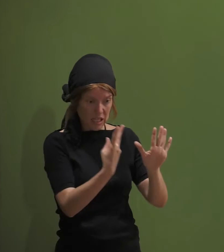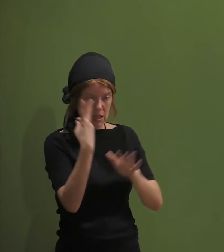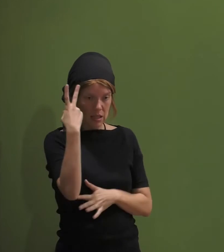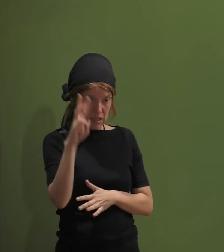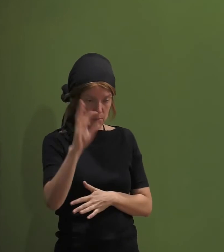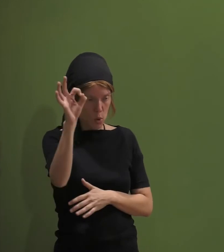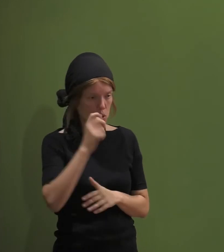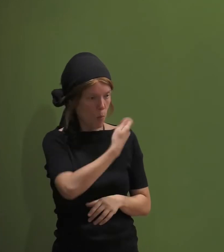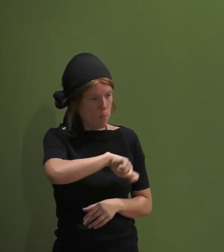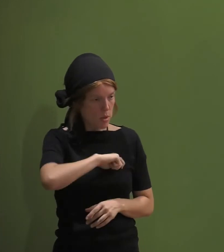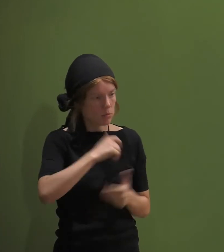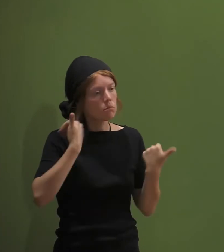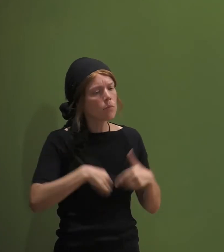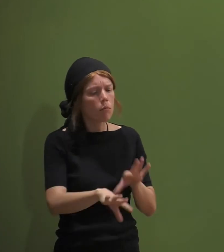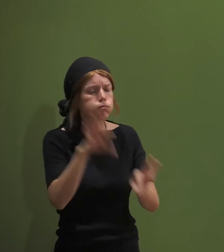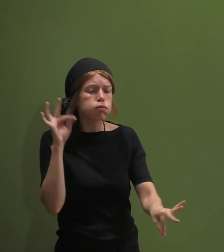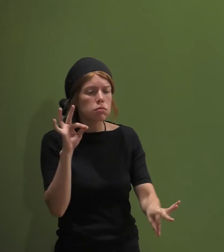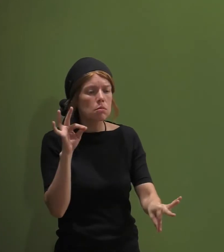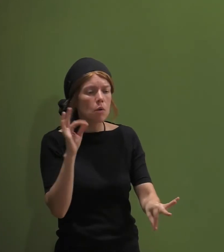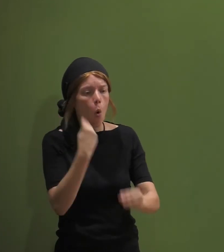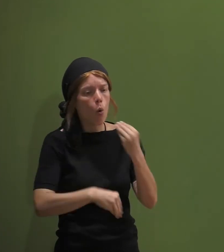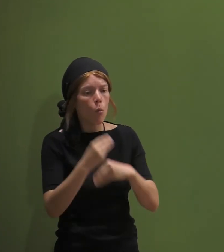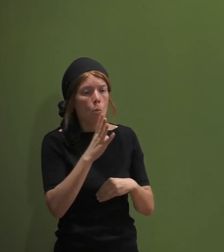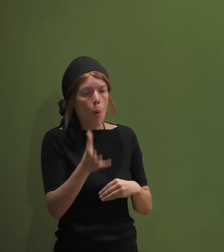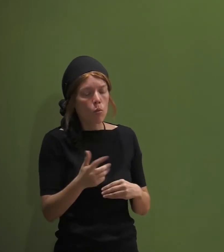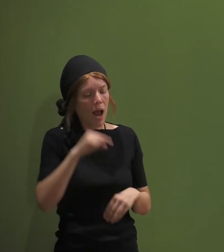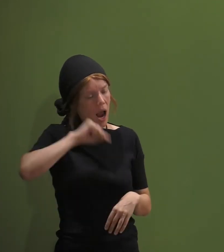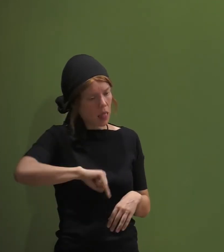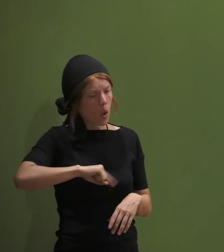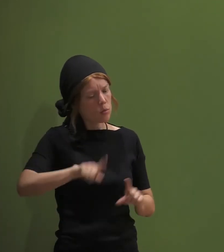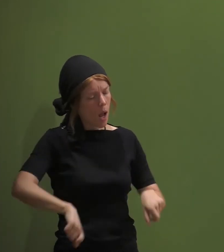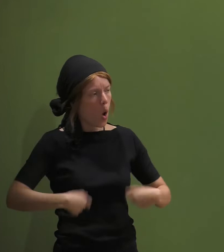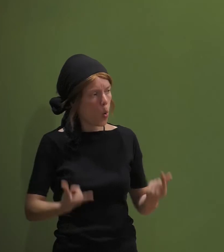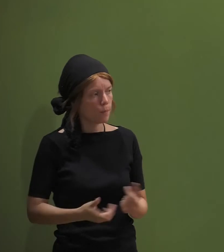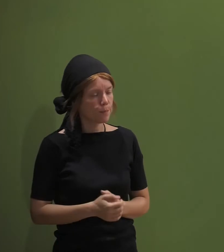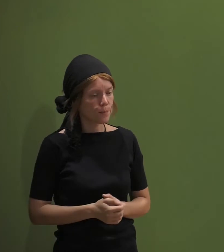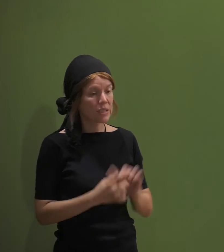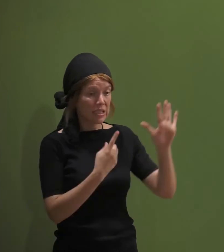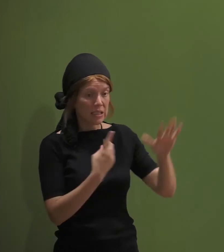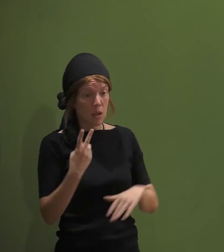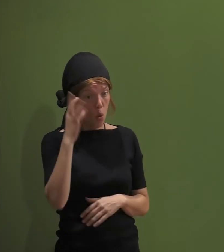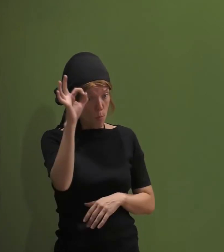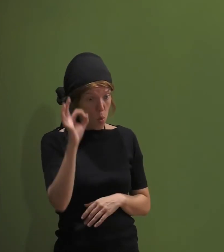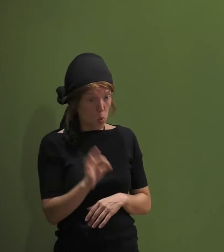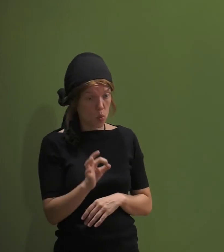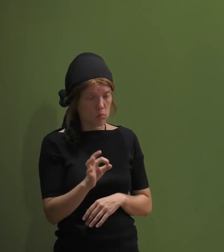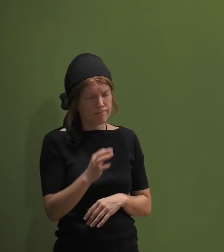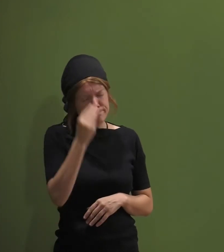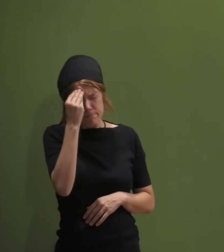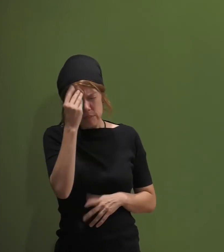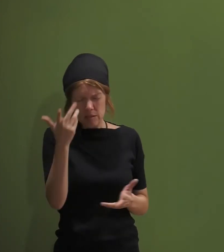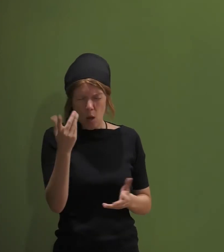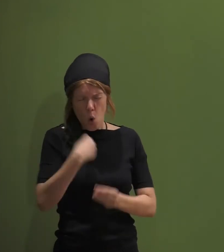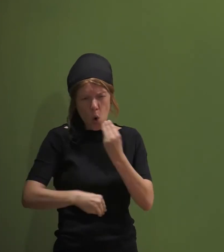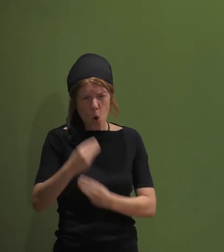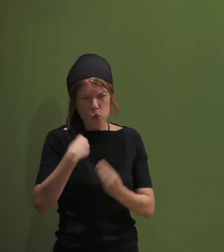73% de los españoles ya toma decisiones de consumo por motivos éticos y ecológicos. El 62% cree que su consumo